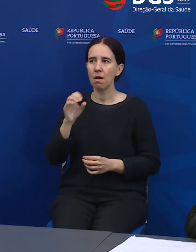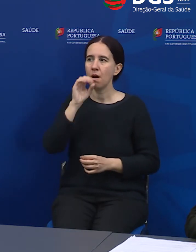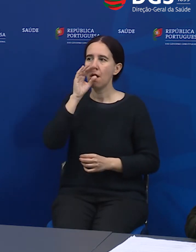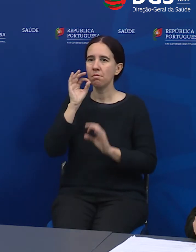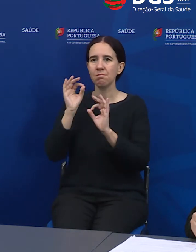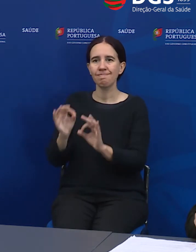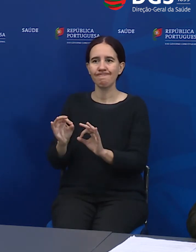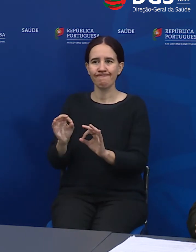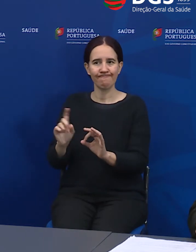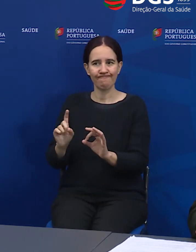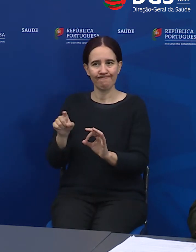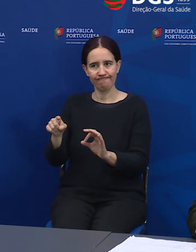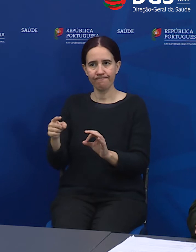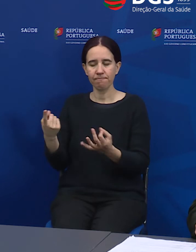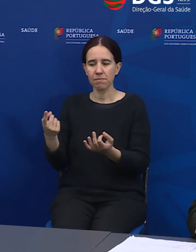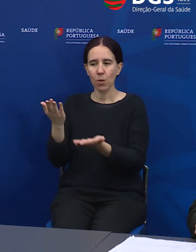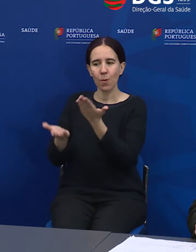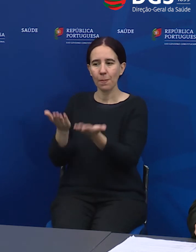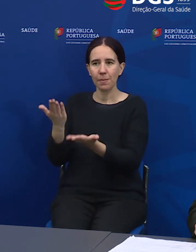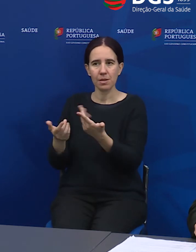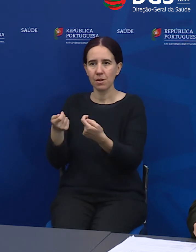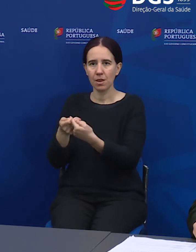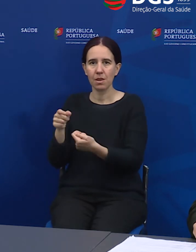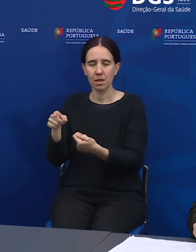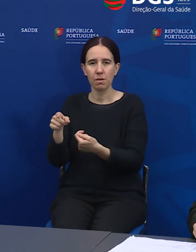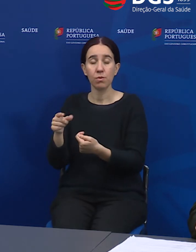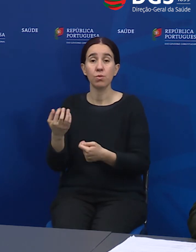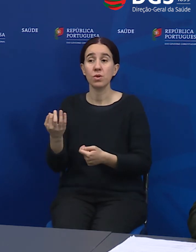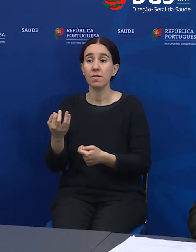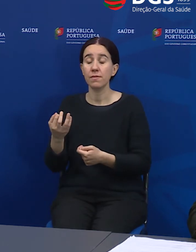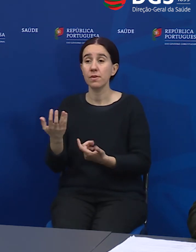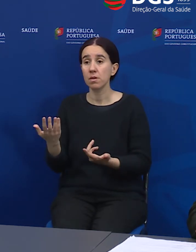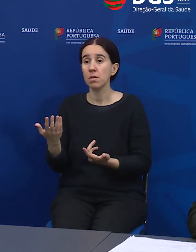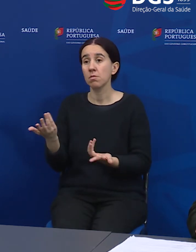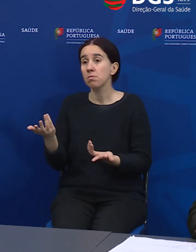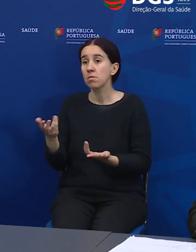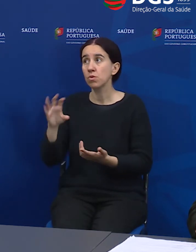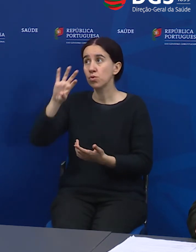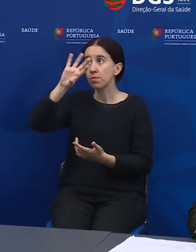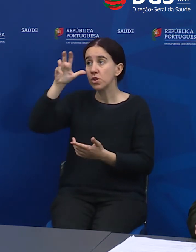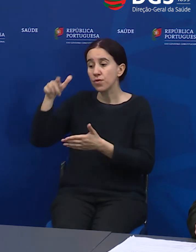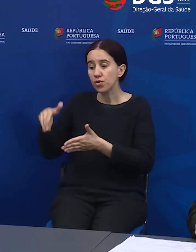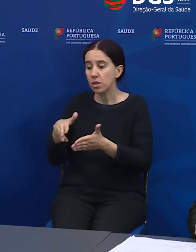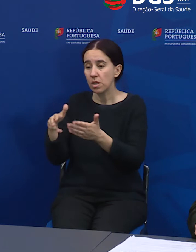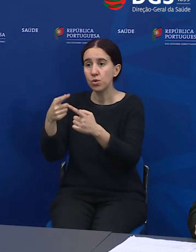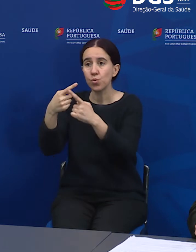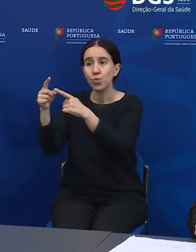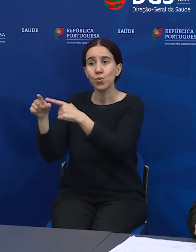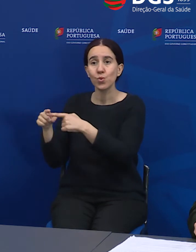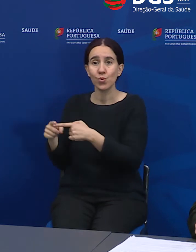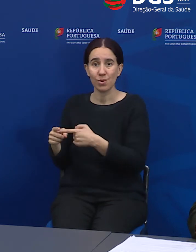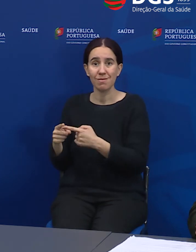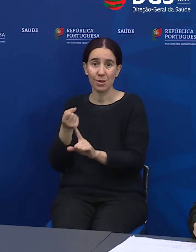conclusões destas deste tipo de comparações uma vez que país tomaram estratégias diferentes